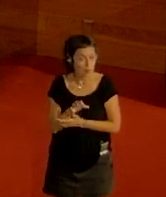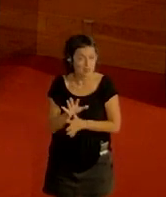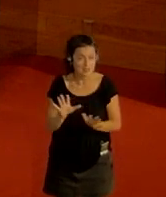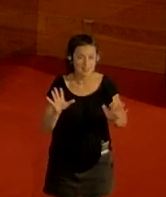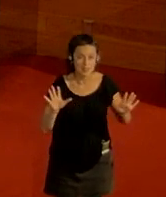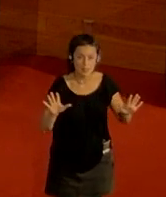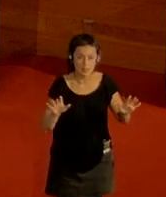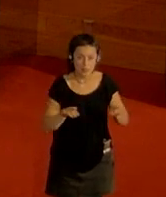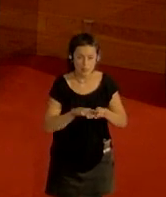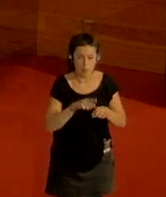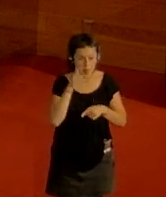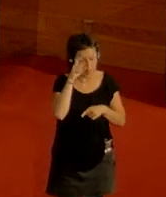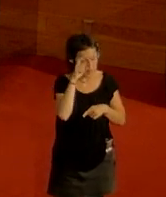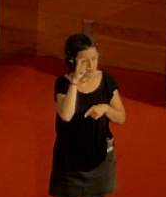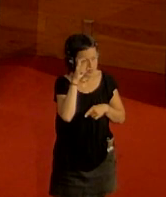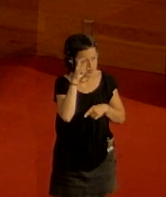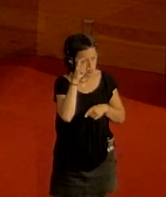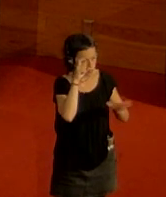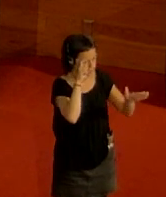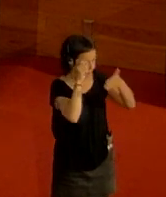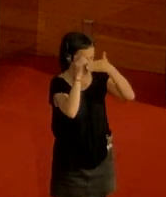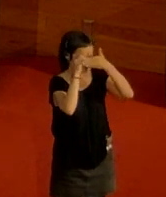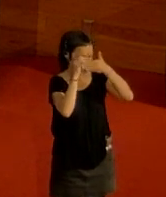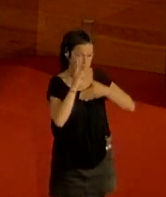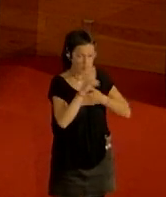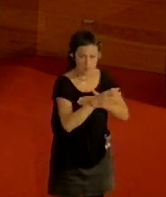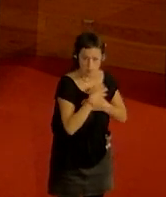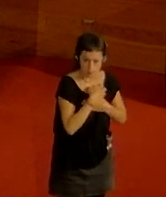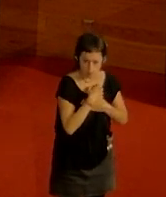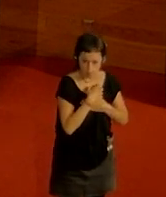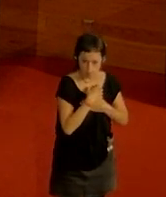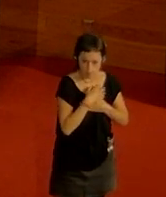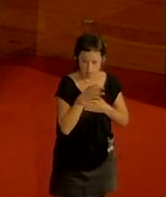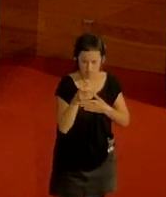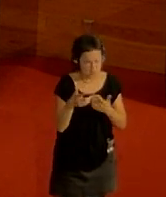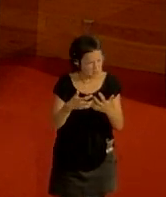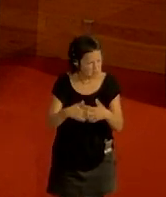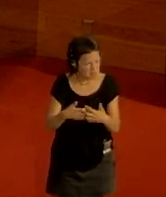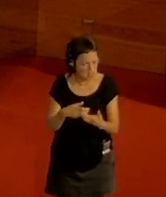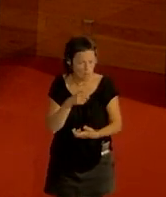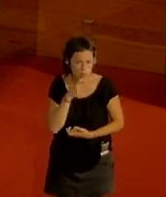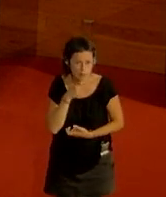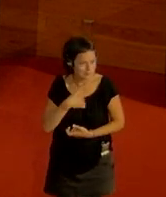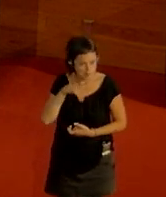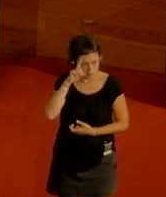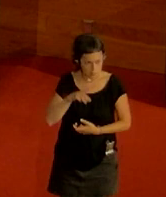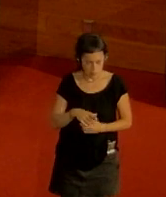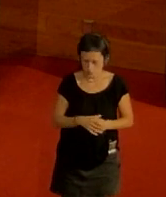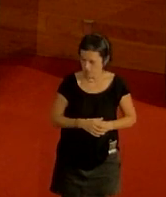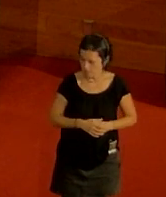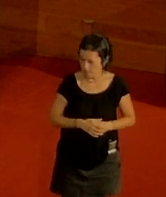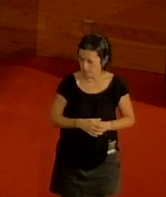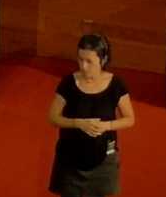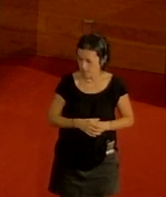lentes normalmente eh No sabemos Cuál es el mecanismo que los hace funcionar eh el énfasis que hago sobre